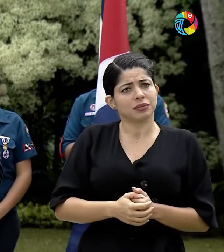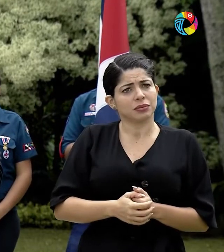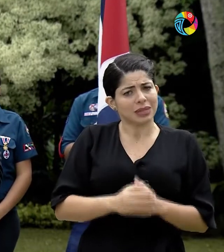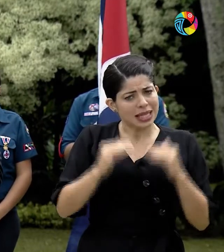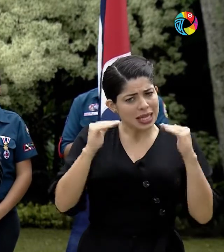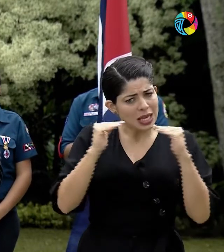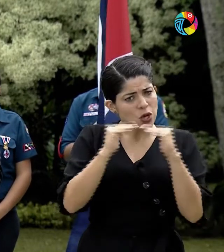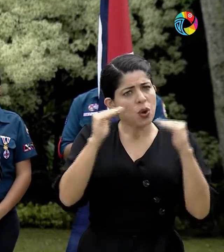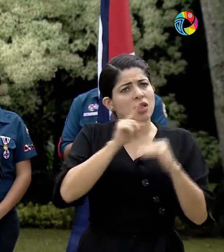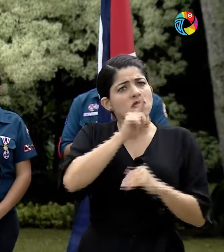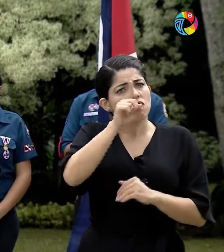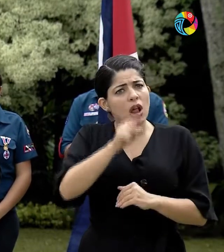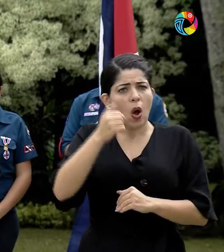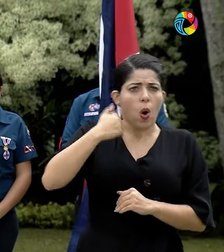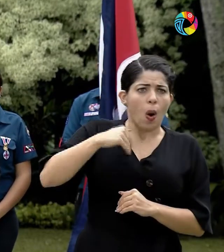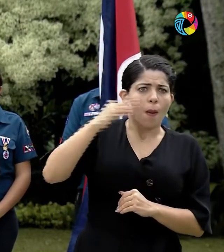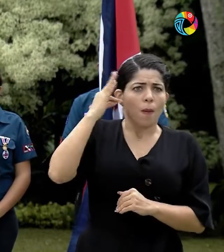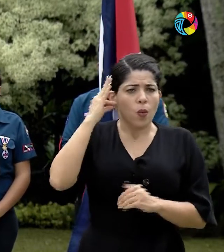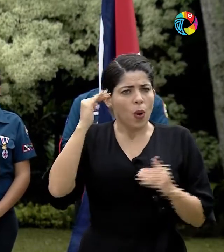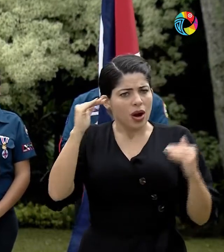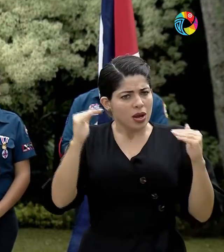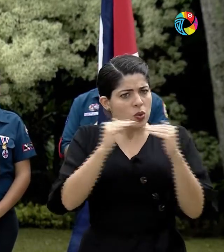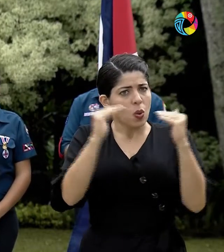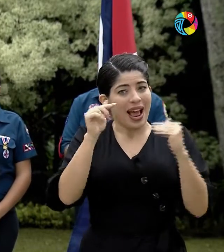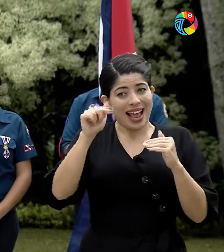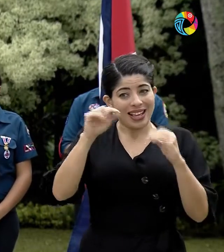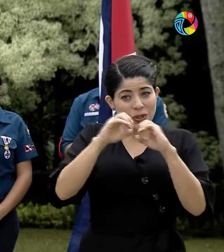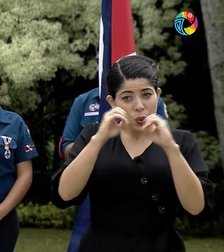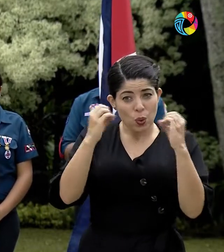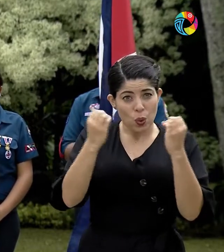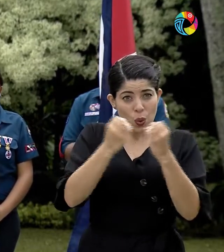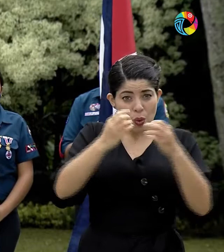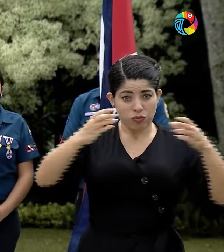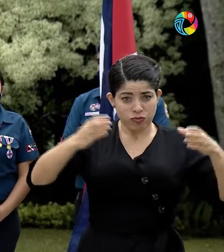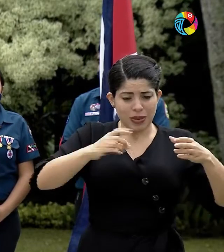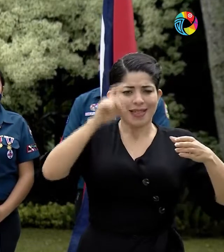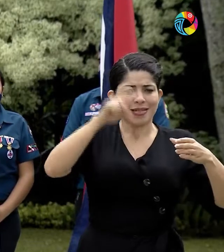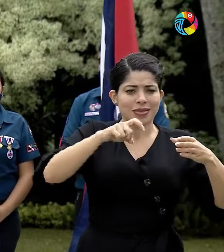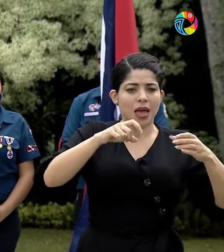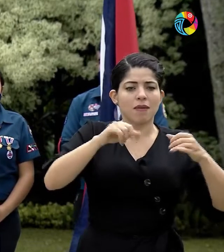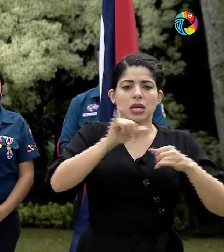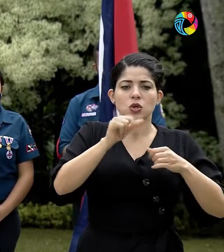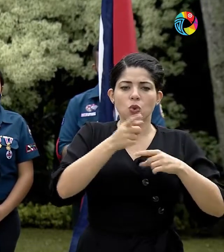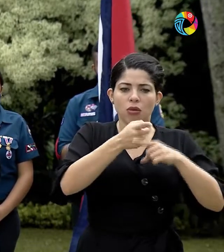la igualdad real entre hombres y mujeres y creemos que estos órganos deben ser órganos paritarios,